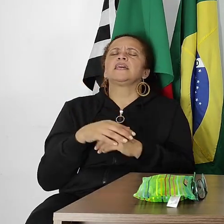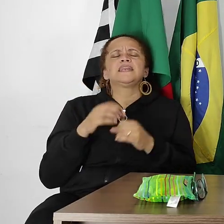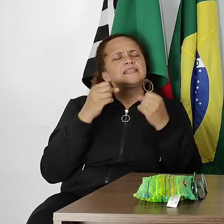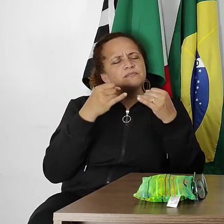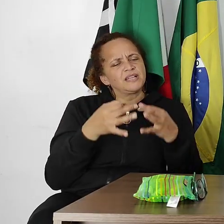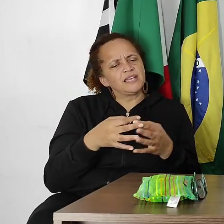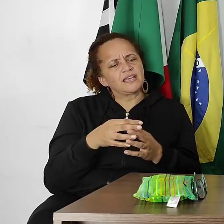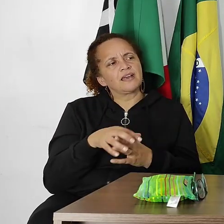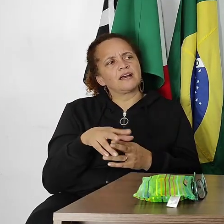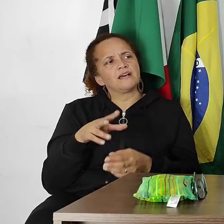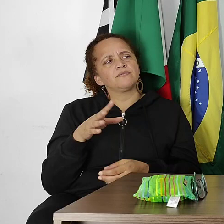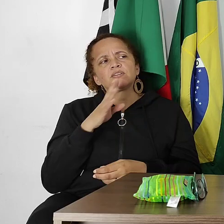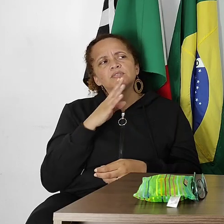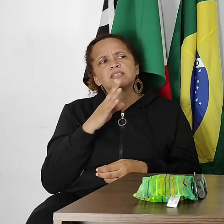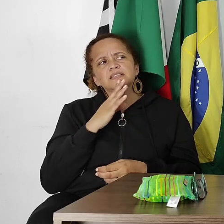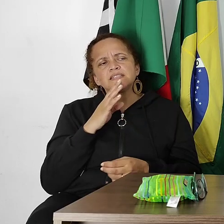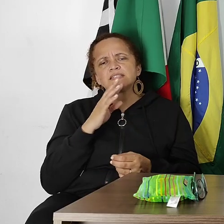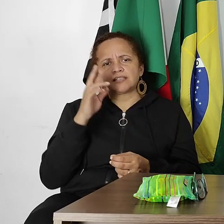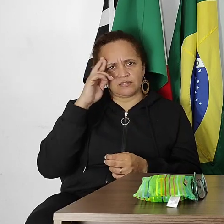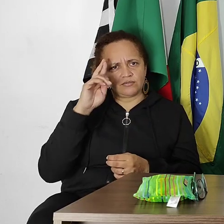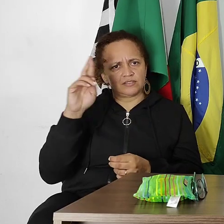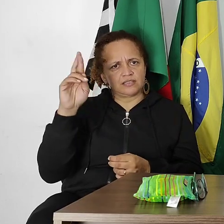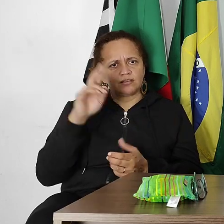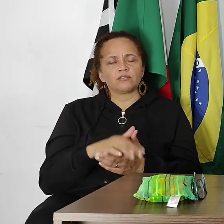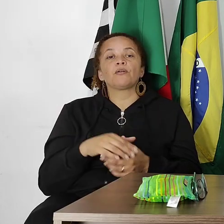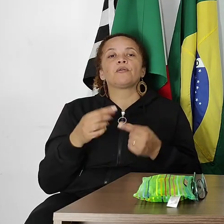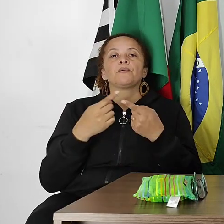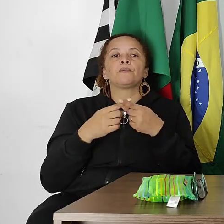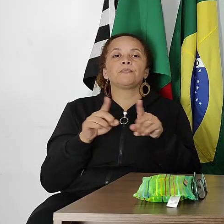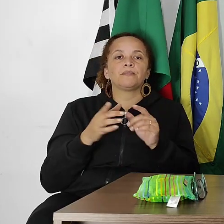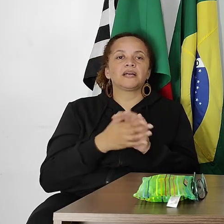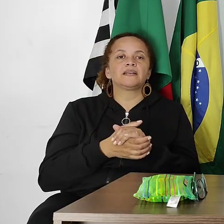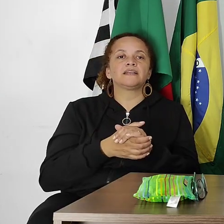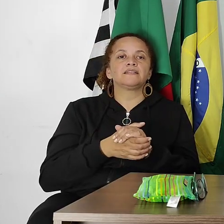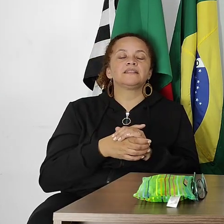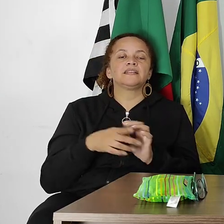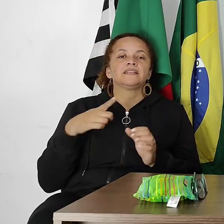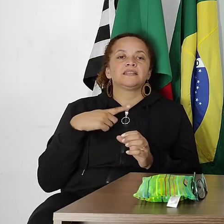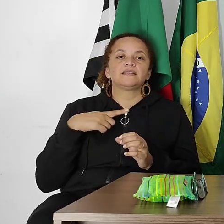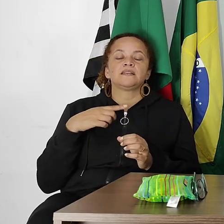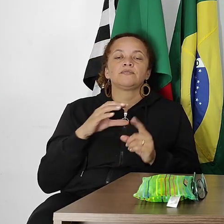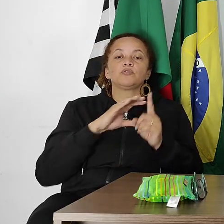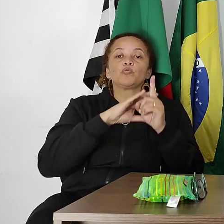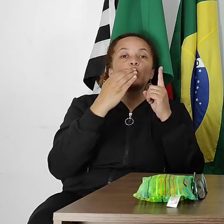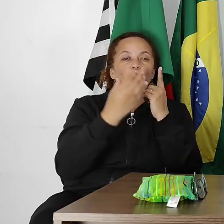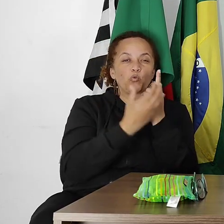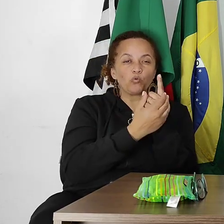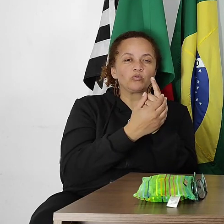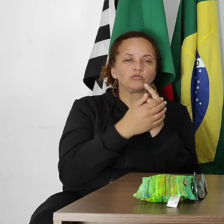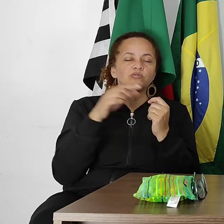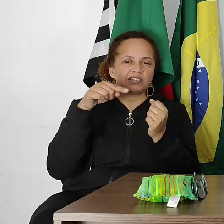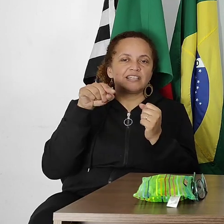Jesus. E aí num culto de manhã aconteceu a mesma coisa. Deus